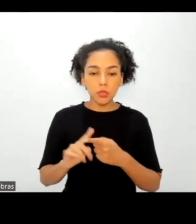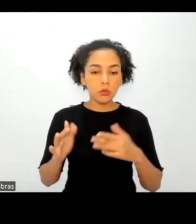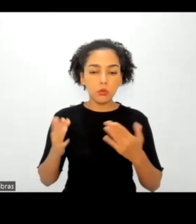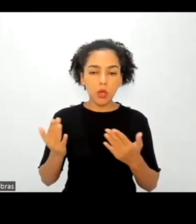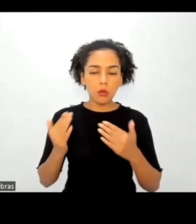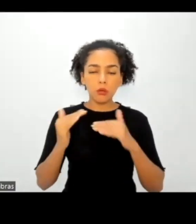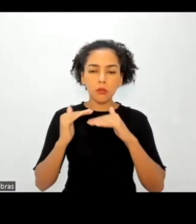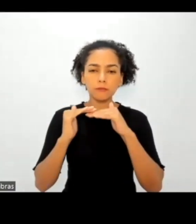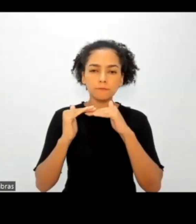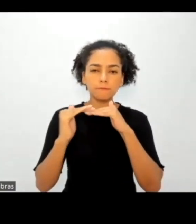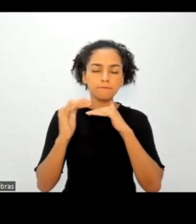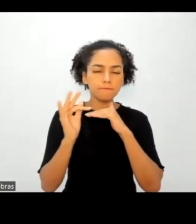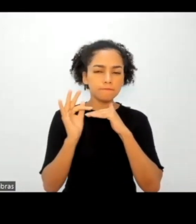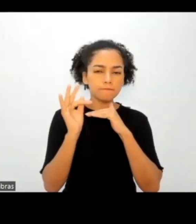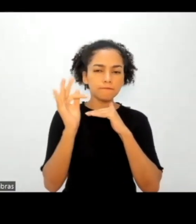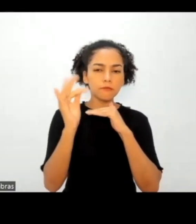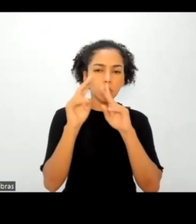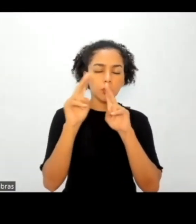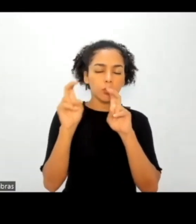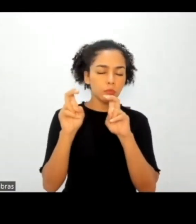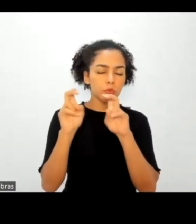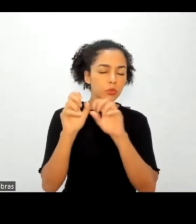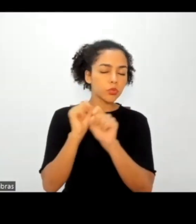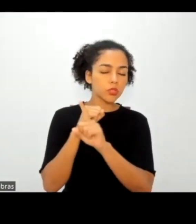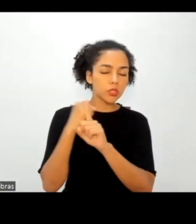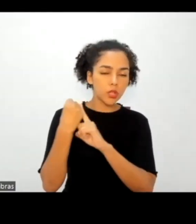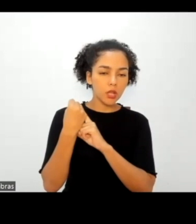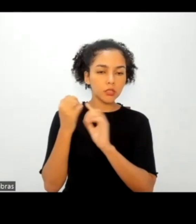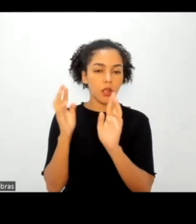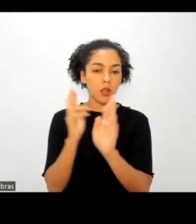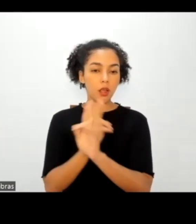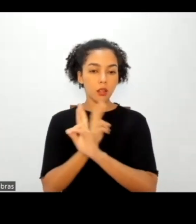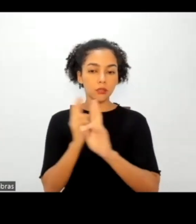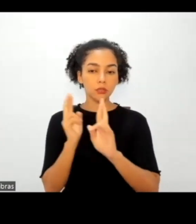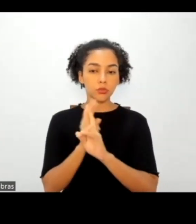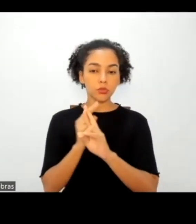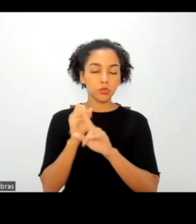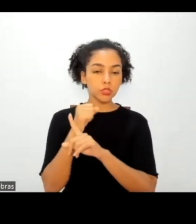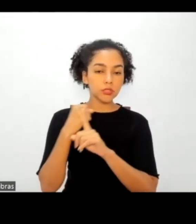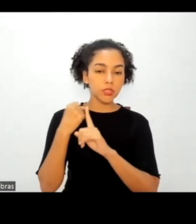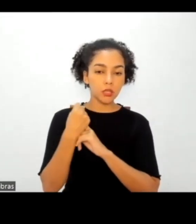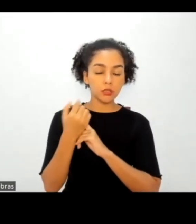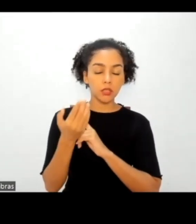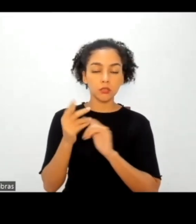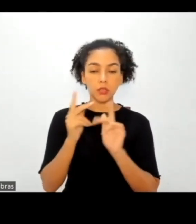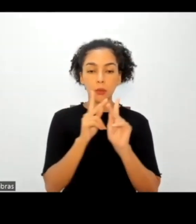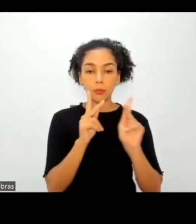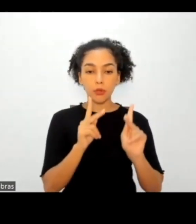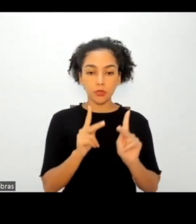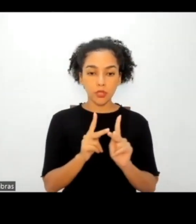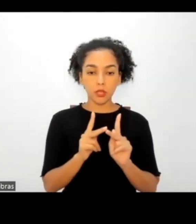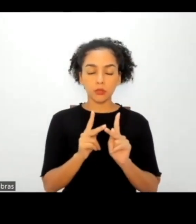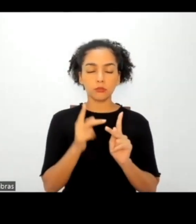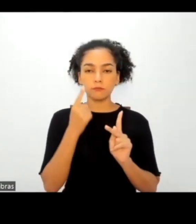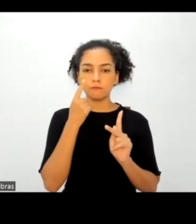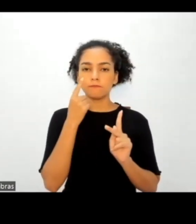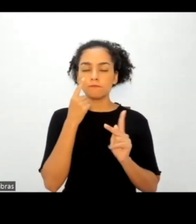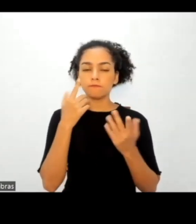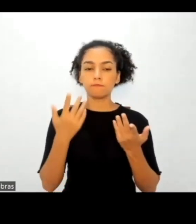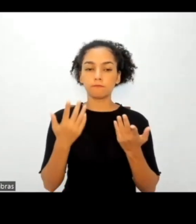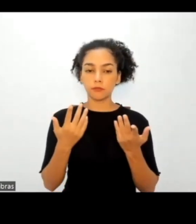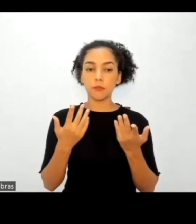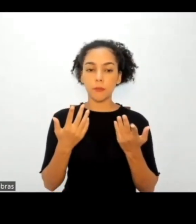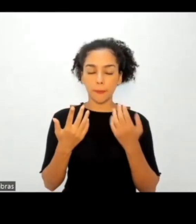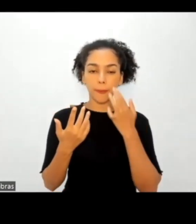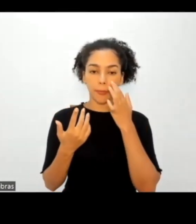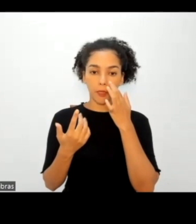horizonte, né, de sociedade, né, e de relações sociais que esse projeto, né, que esse projeto dialoga, né, e a gente